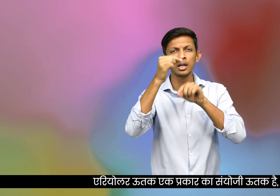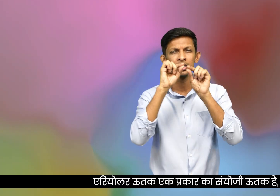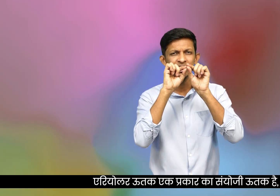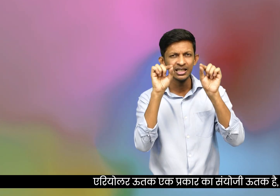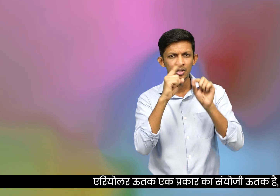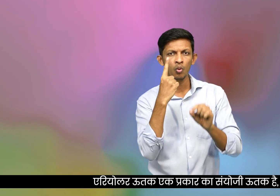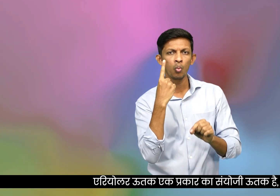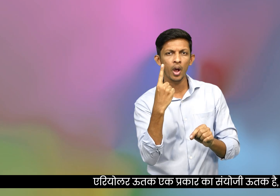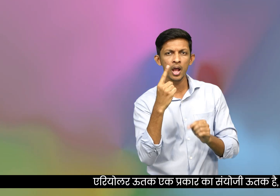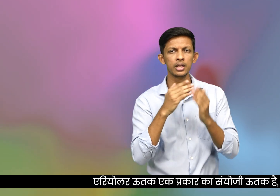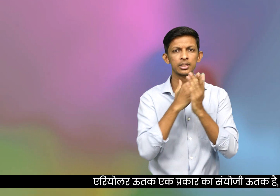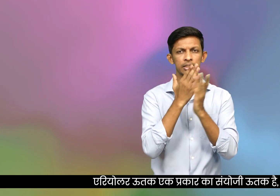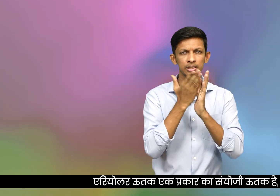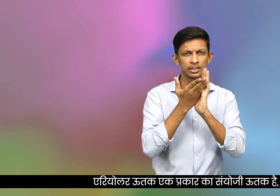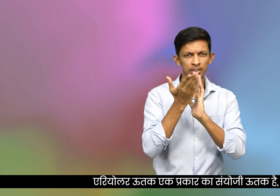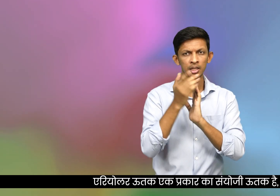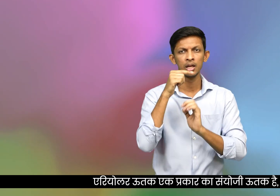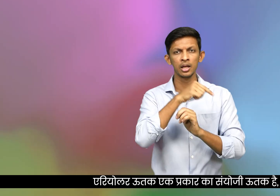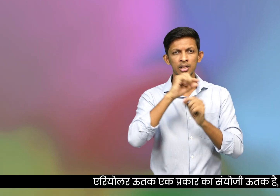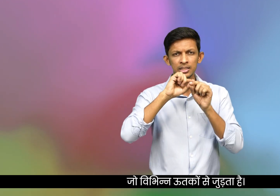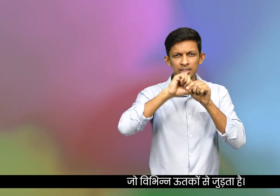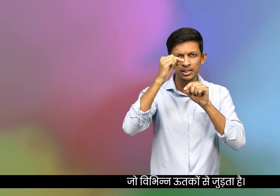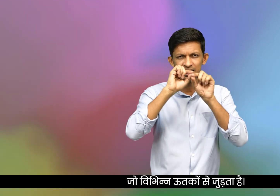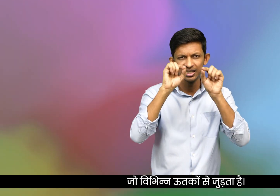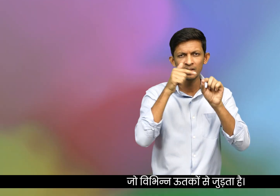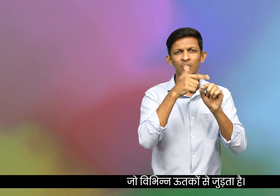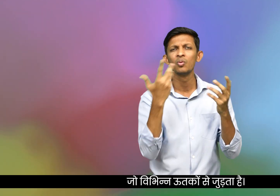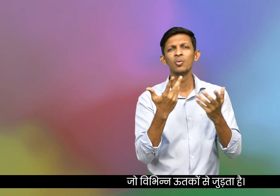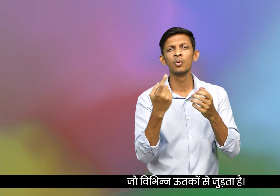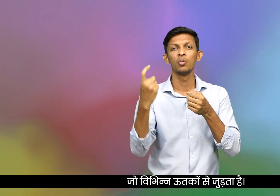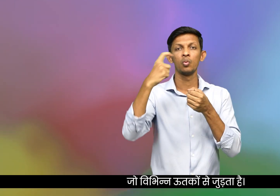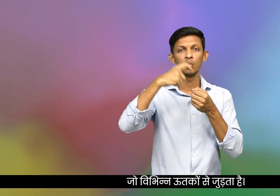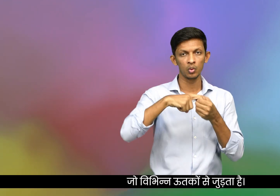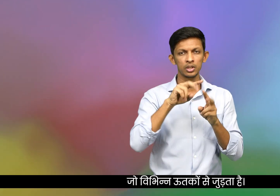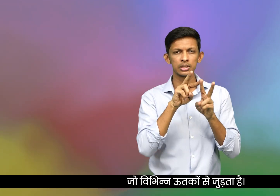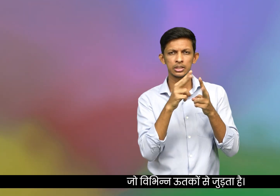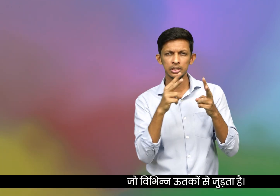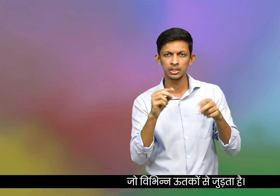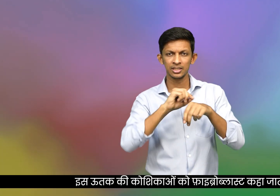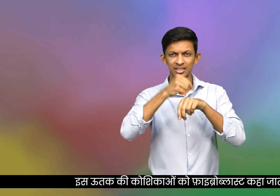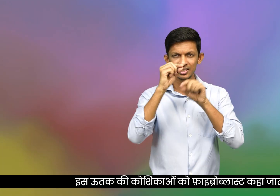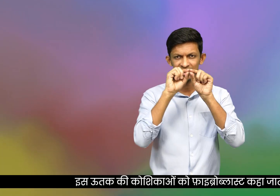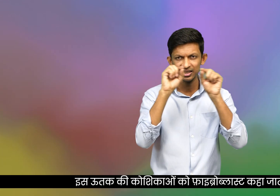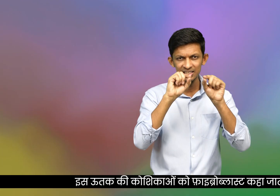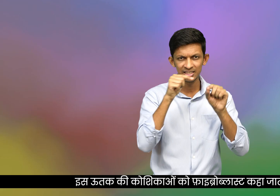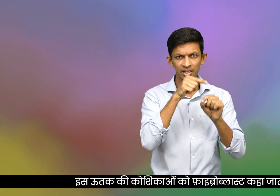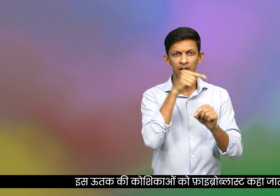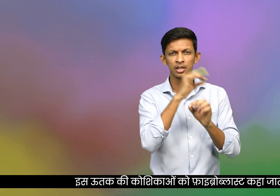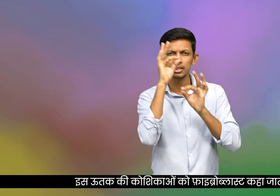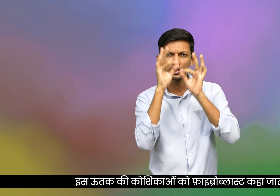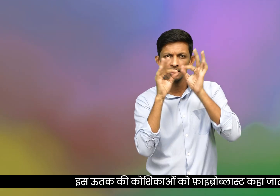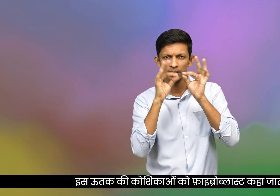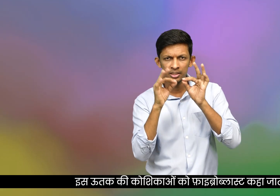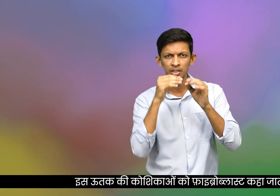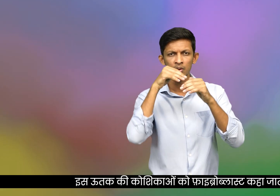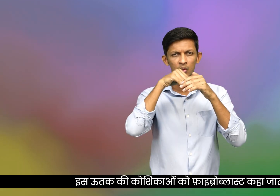एरियोलर ऊतक एक प्रकार का संयोजी ऊतक है जो विभिन्न ऊतकों से जुड़ता है। इस ऊतक की कोशिकाओं